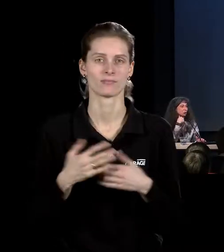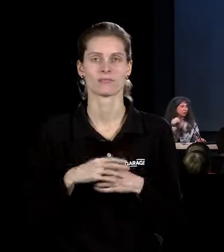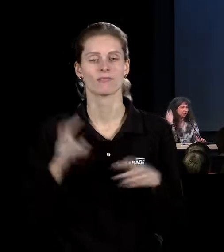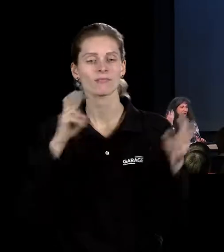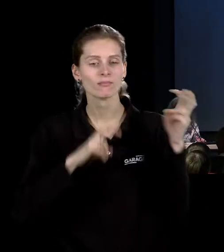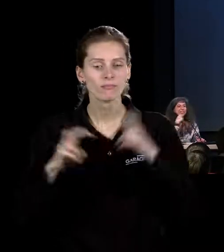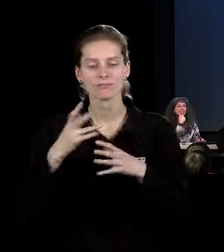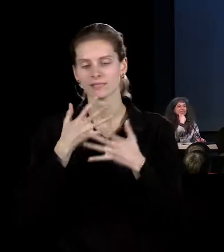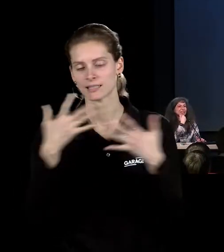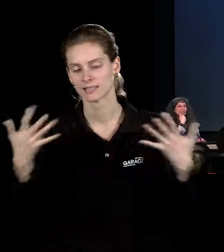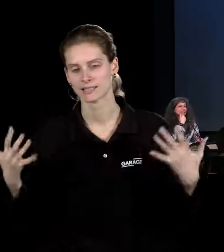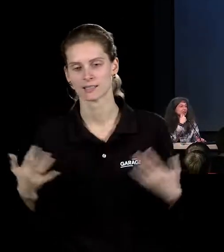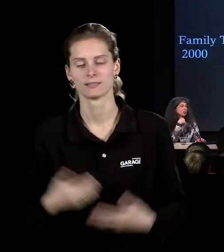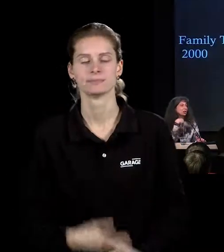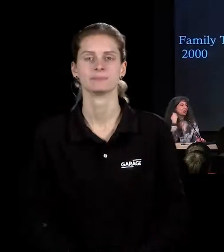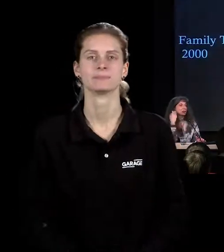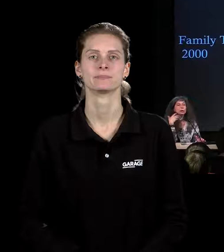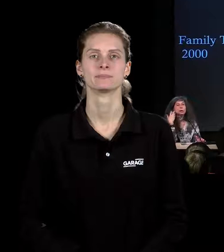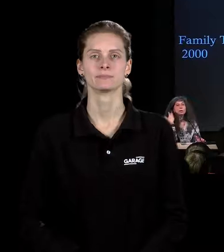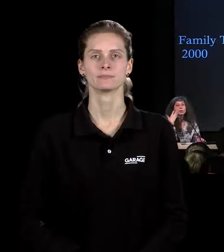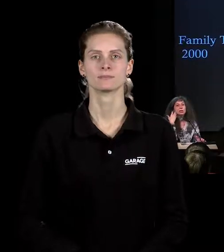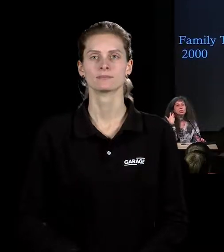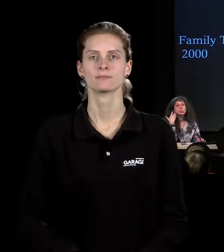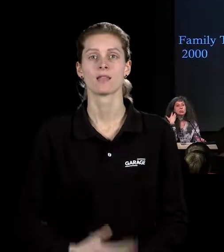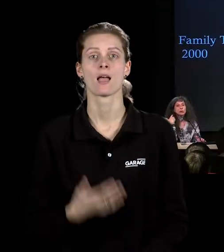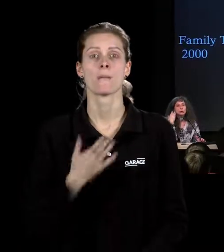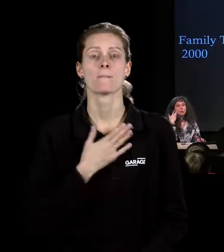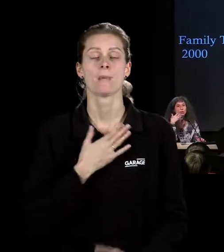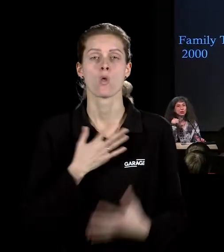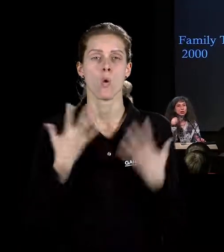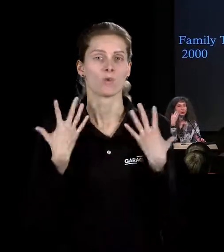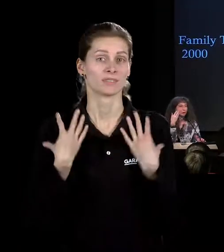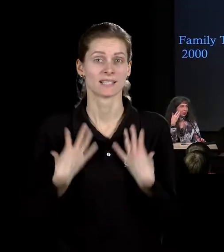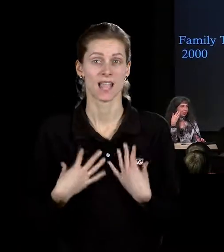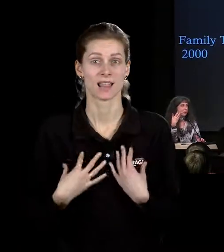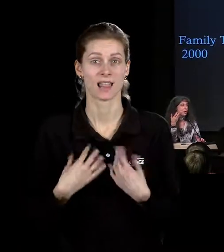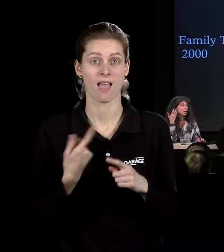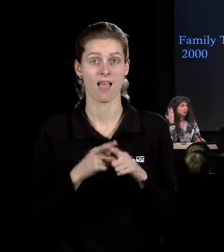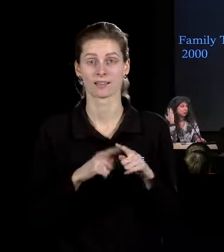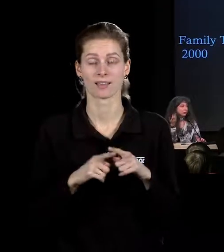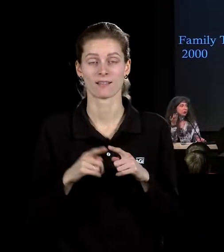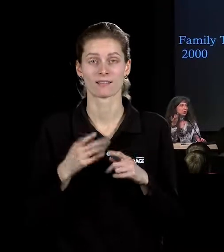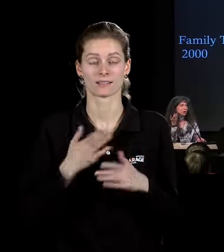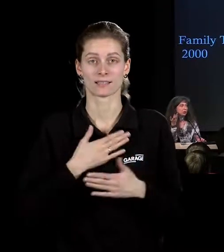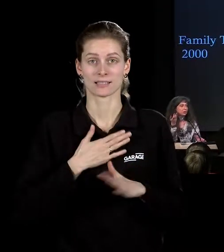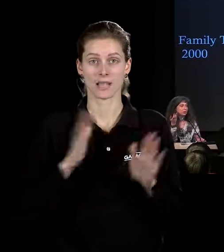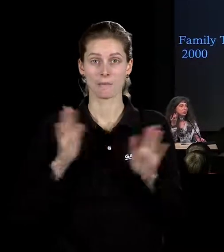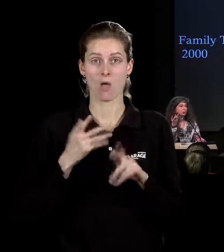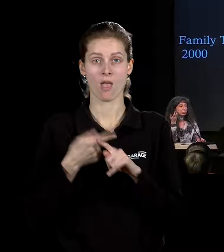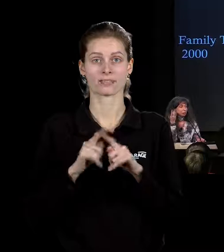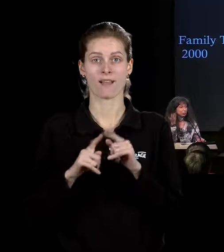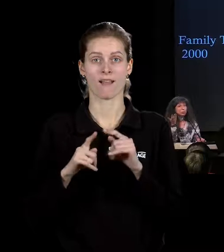рассмотрении обнаруживаются какие-то латинские слова, что мое тело не принадлежит мне, мое тело – это пространство памяти. Семейное